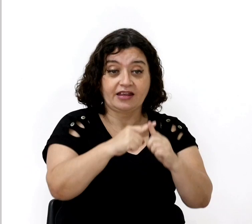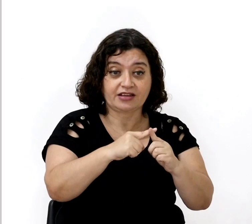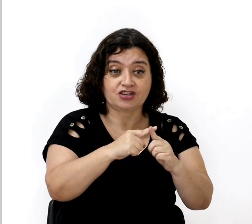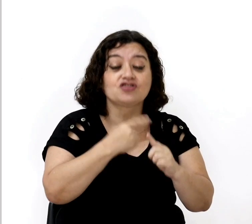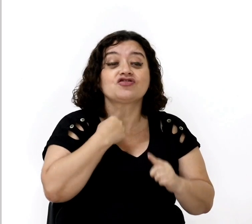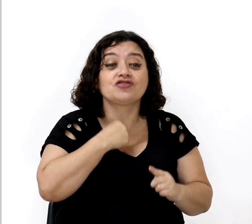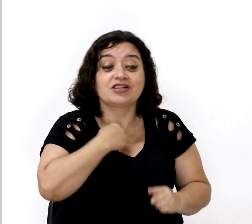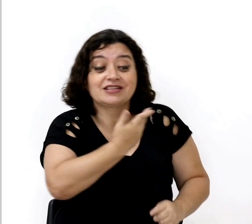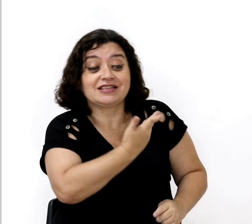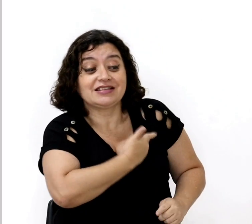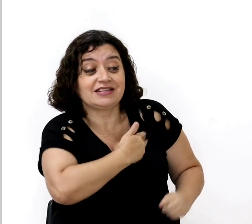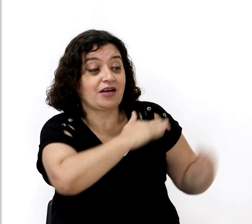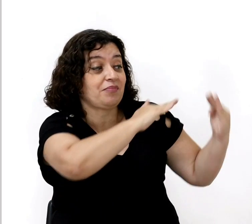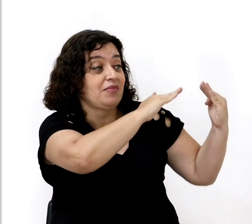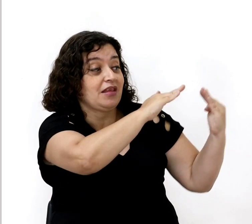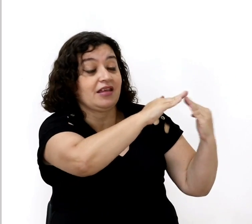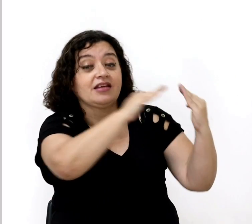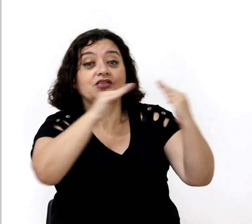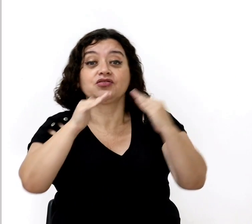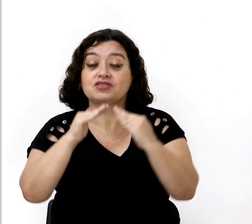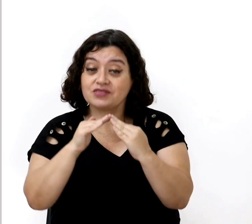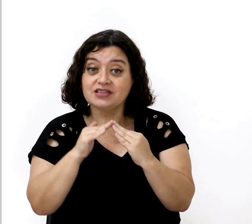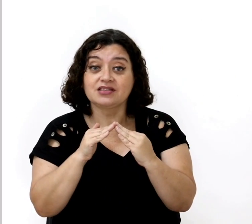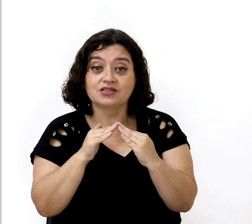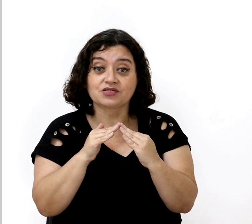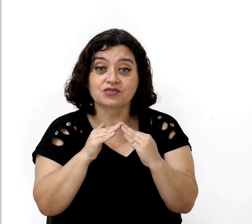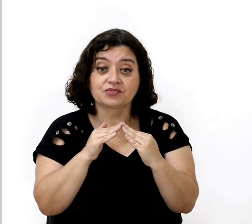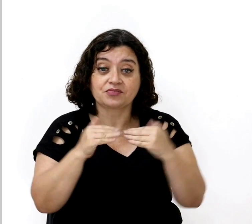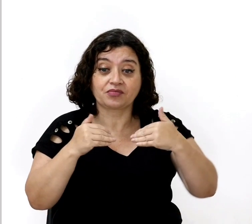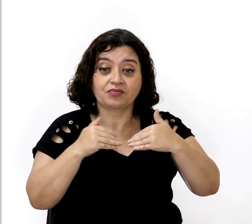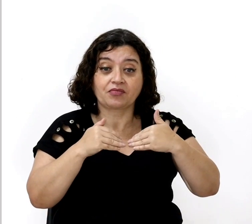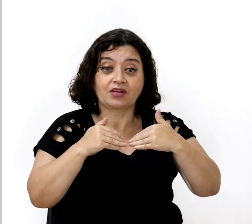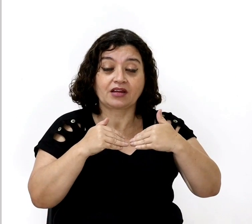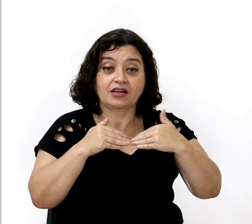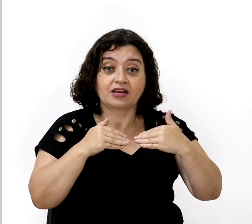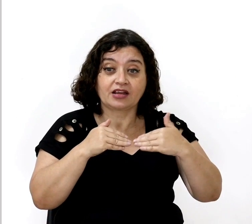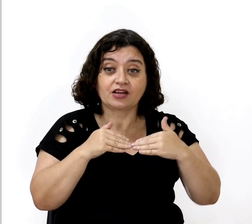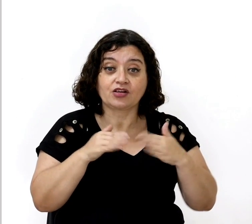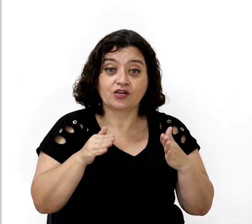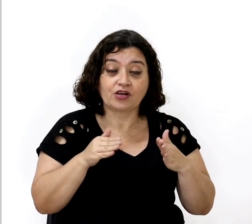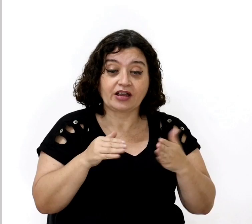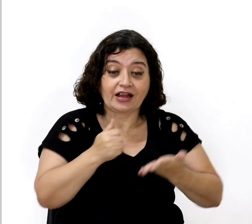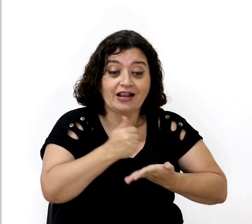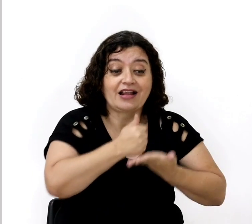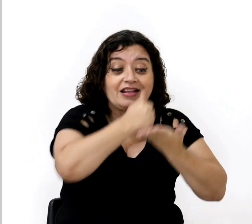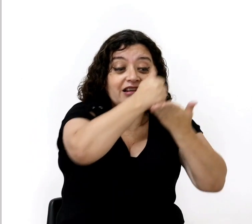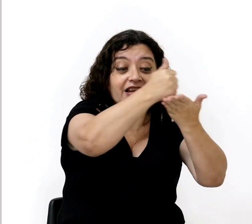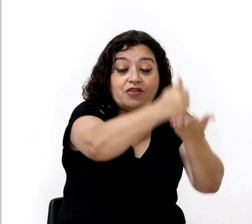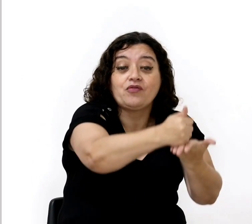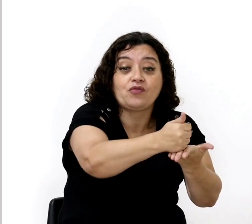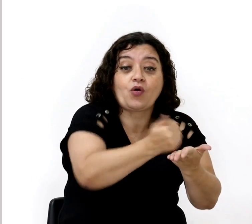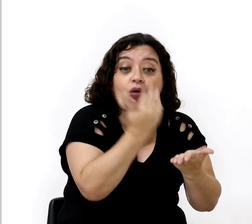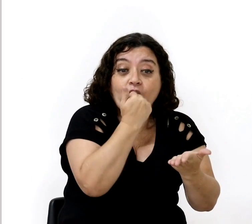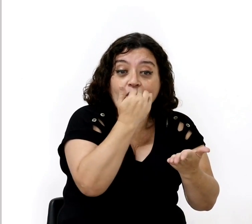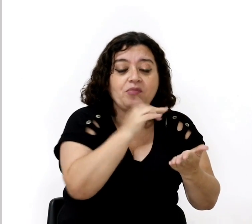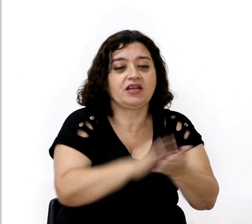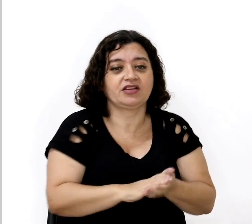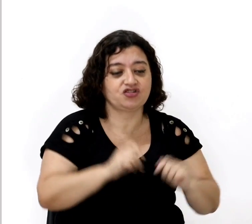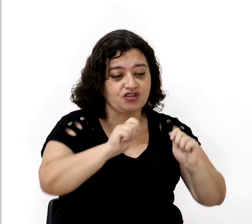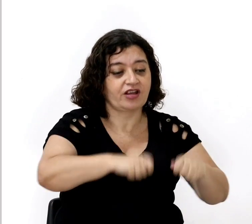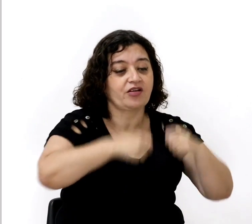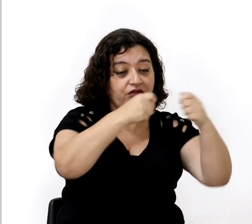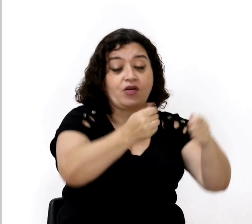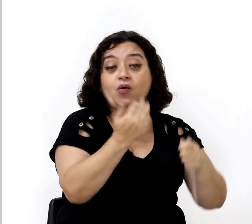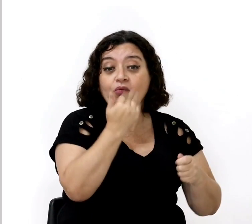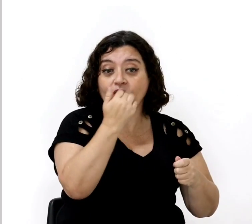ser amiga dos nossos vizinhos. E aí ela espantou os vizinhos dando um almoço grátis. Olha, a gente